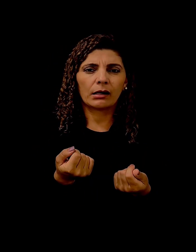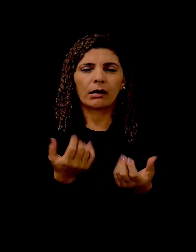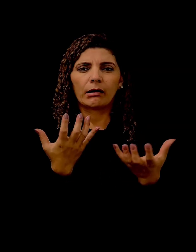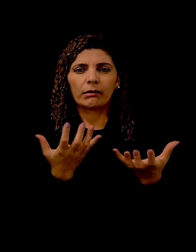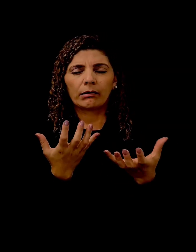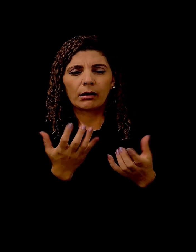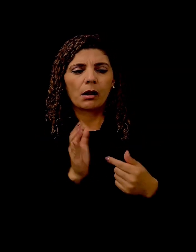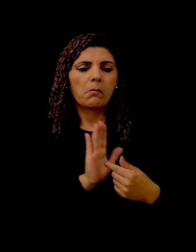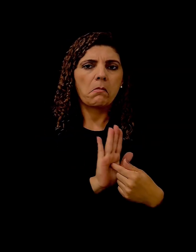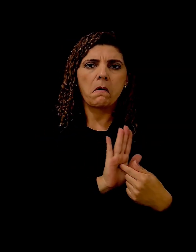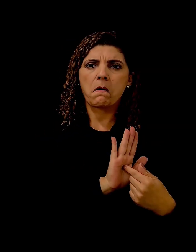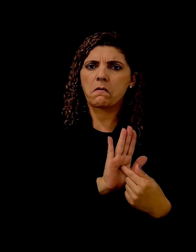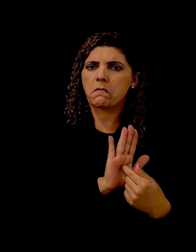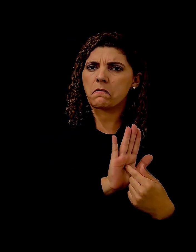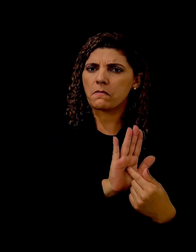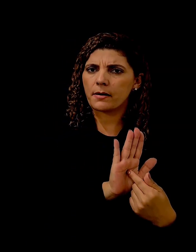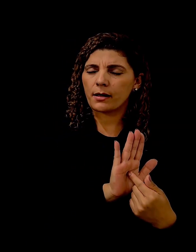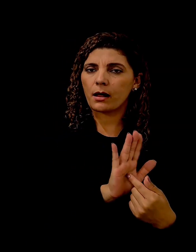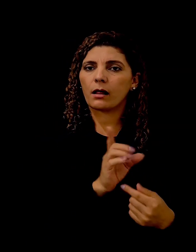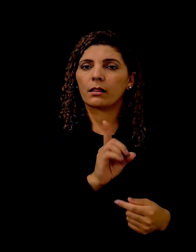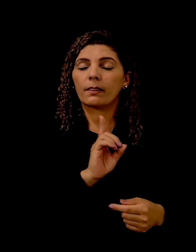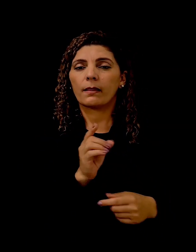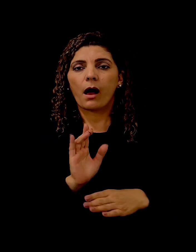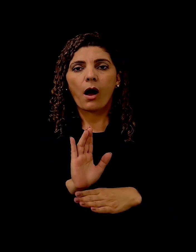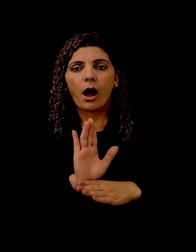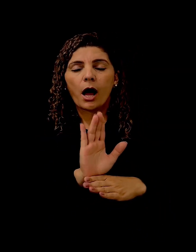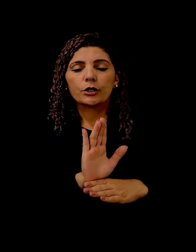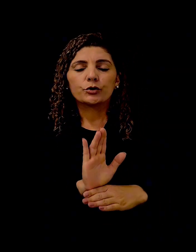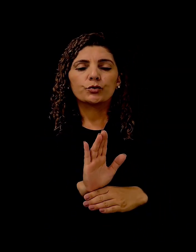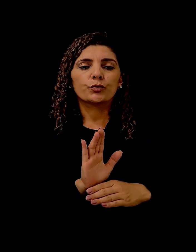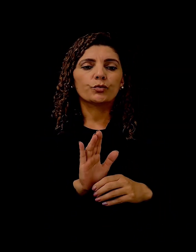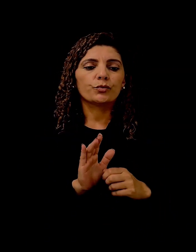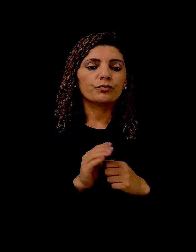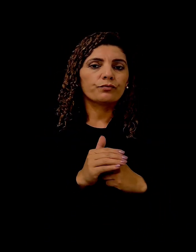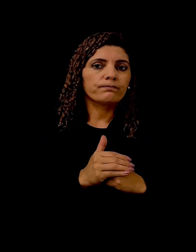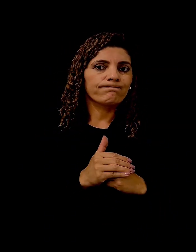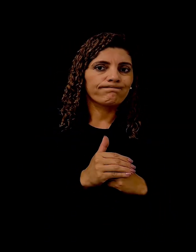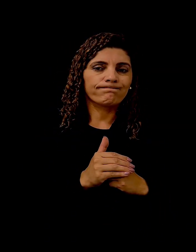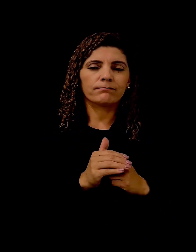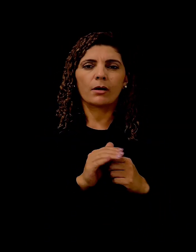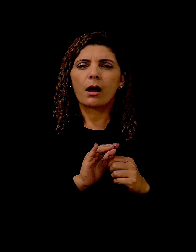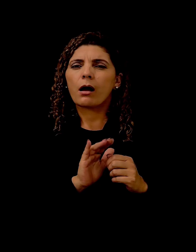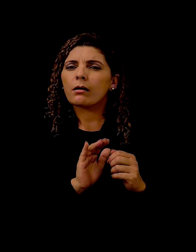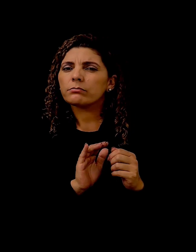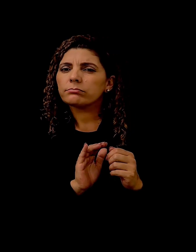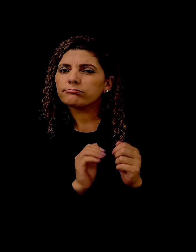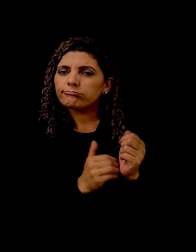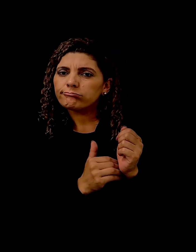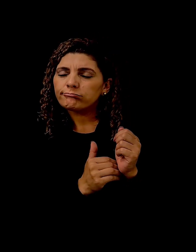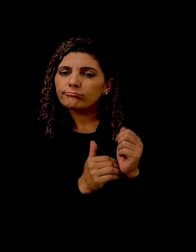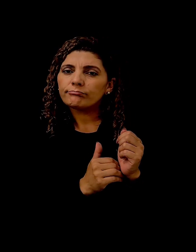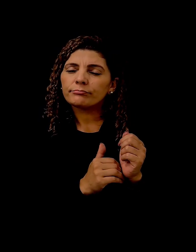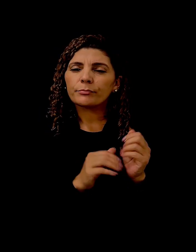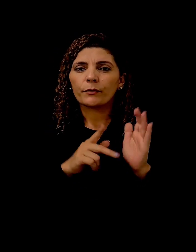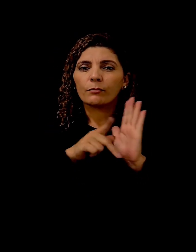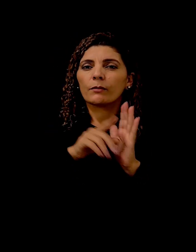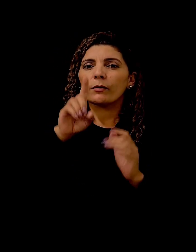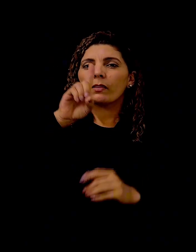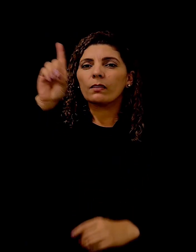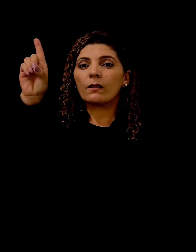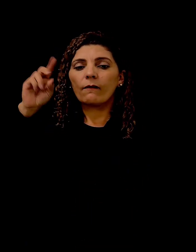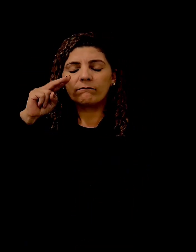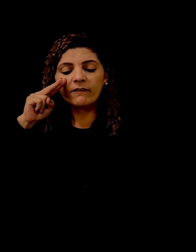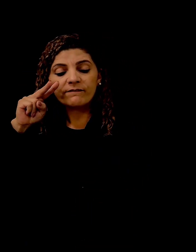seja dada em secreto. E teu pai que vê em secreto, ele mesmo te recompensará